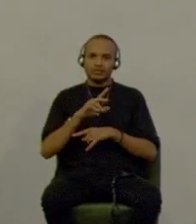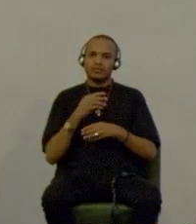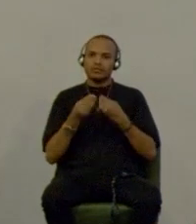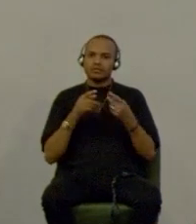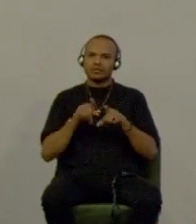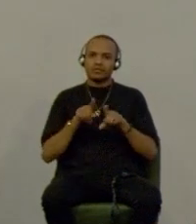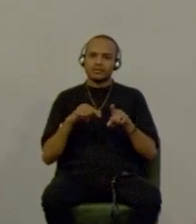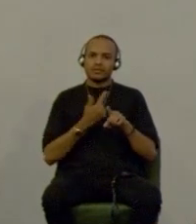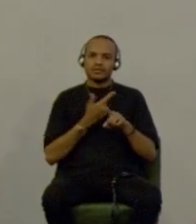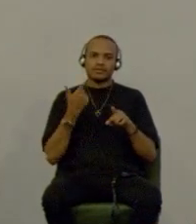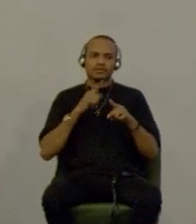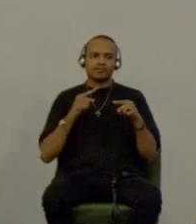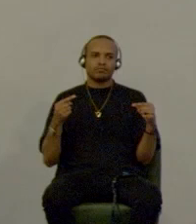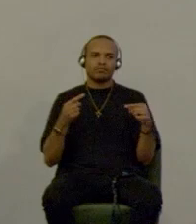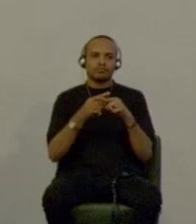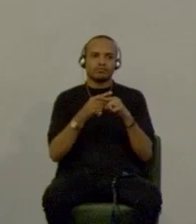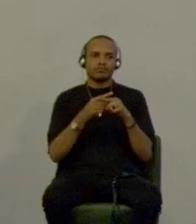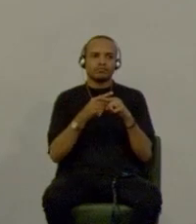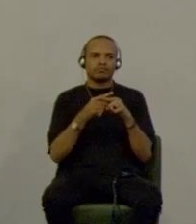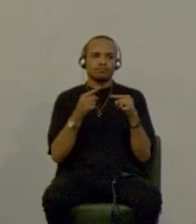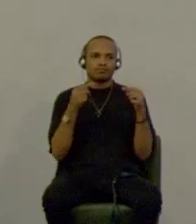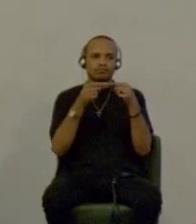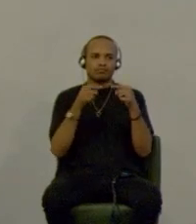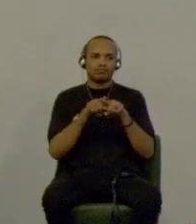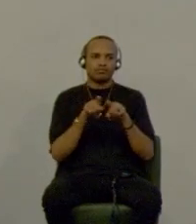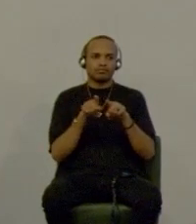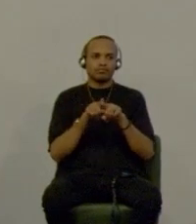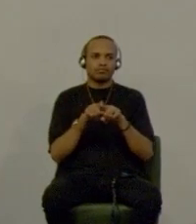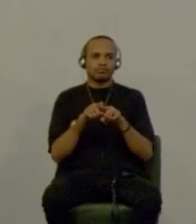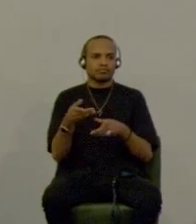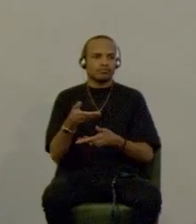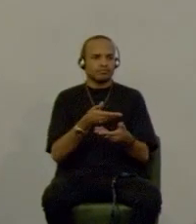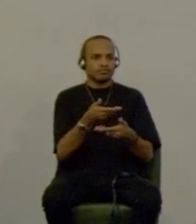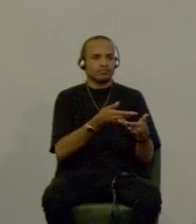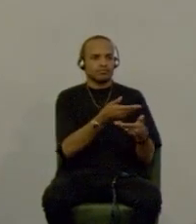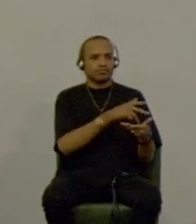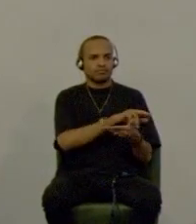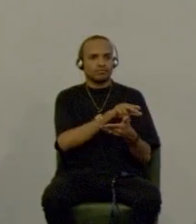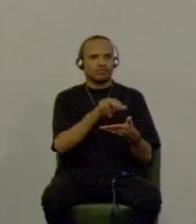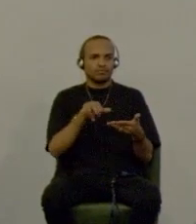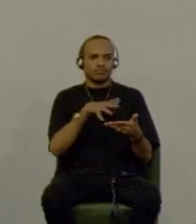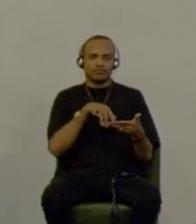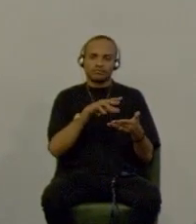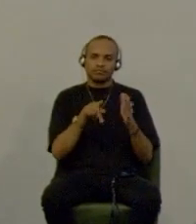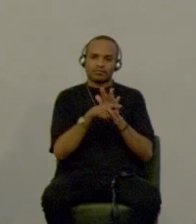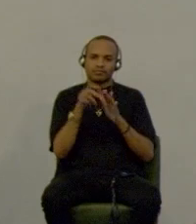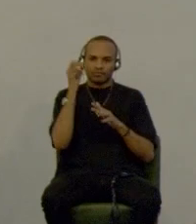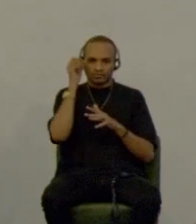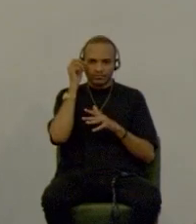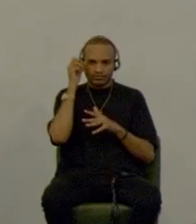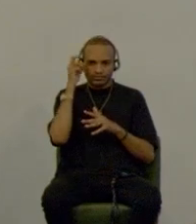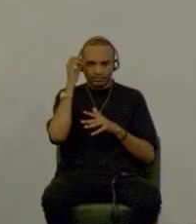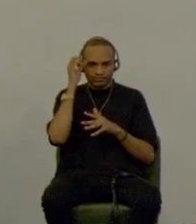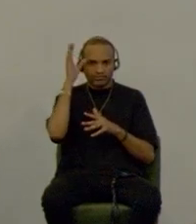gente pode cruzar de maneira mais transversal, né, diversos campos do conhecimento,